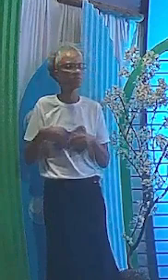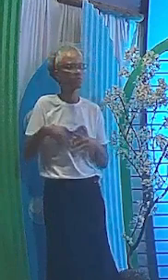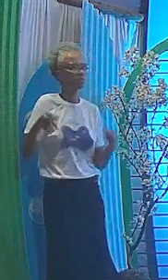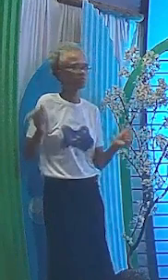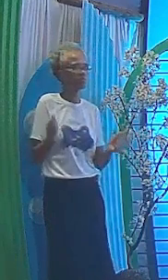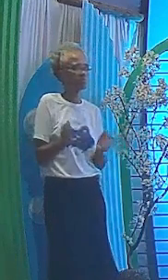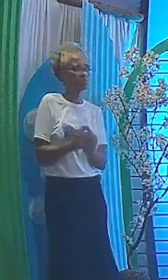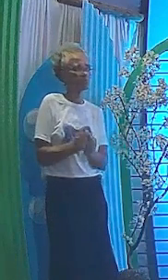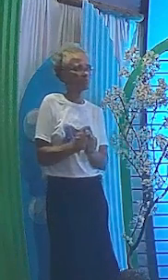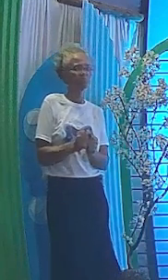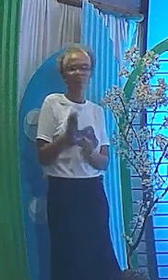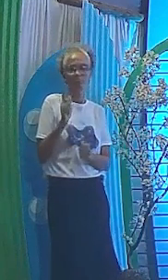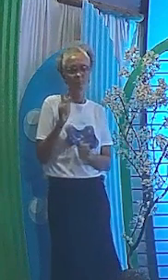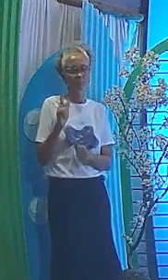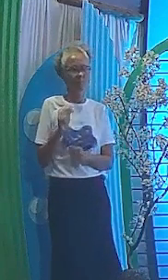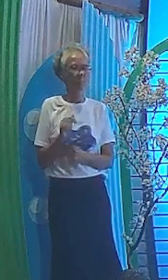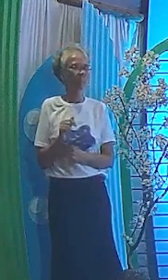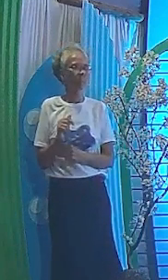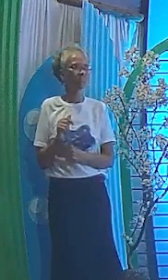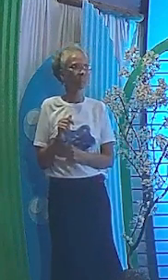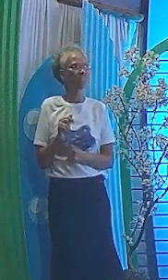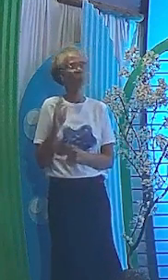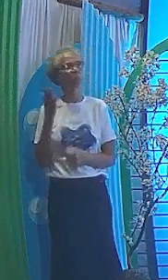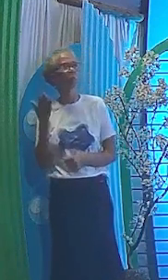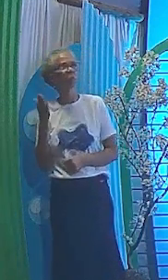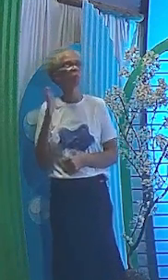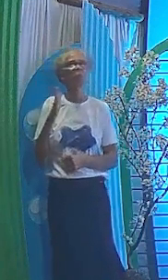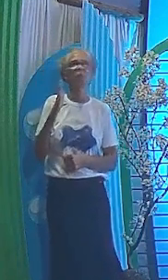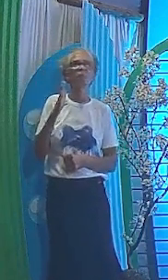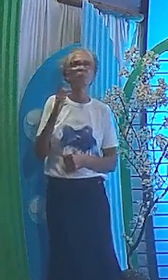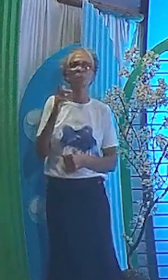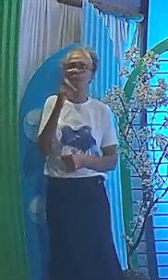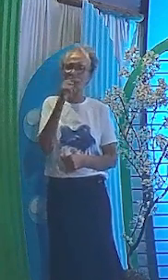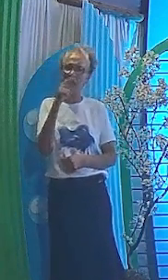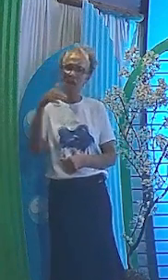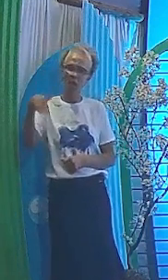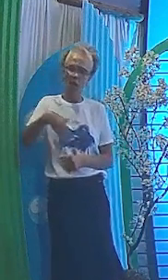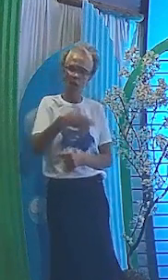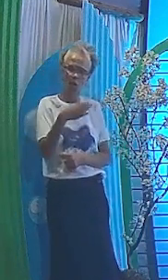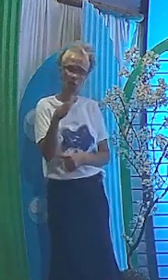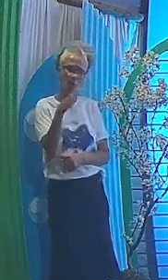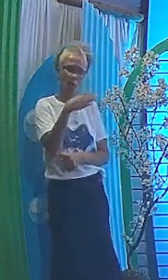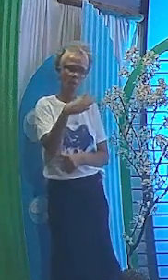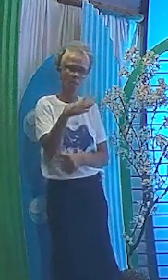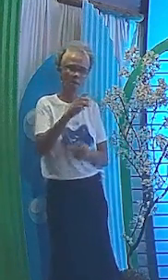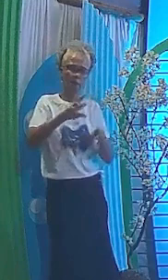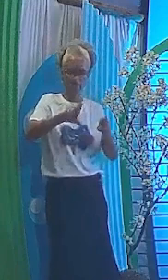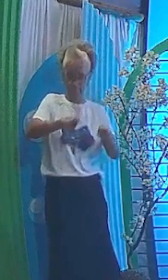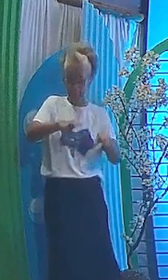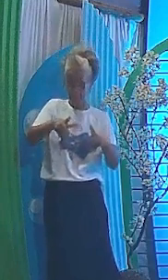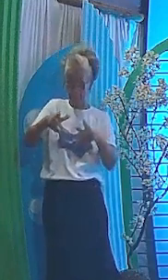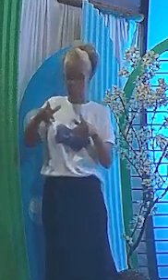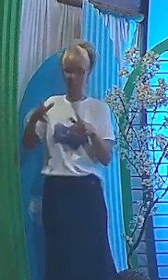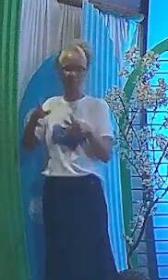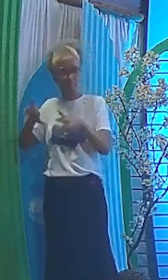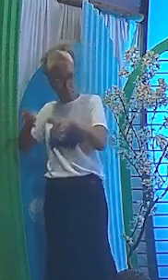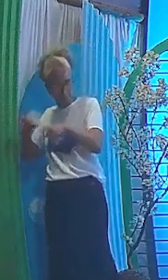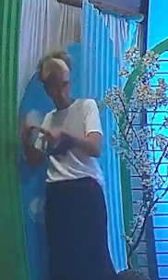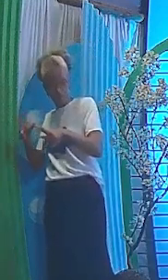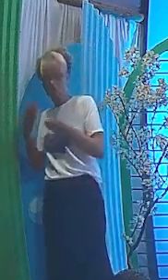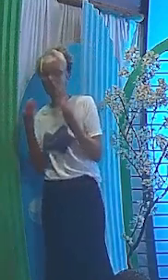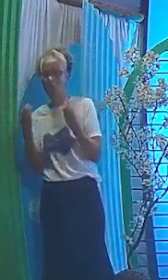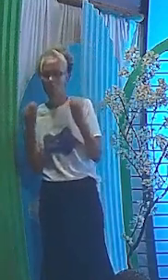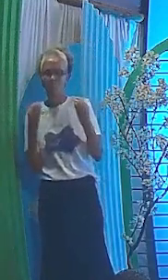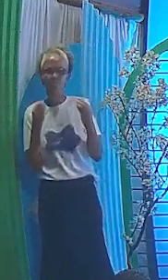encostou anteriormente. Talvez o mar, a maré, ensine sobre diversidade, sobre diferença, sobre